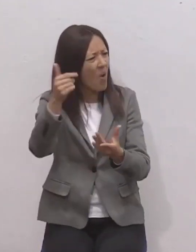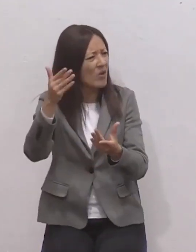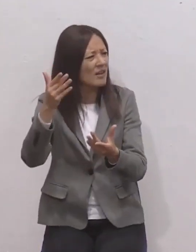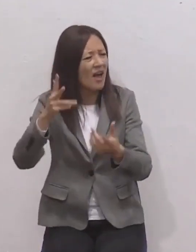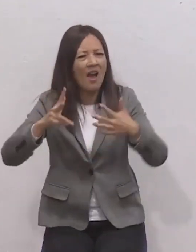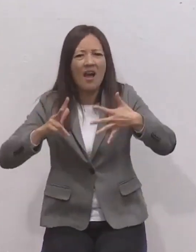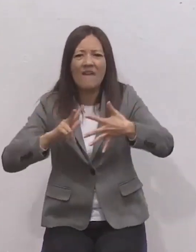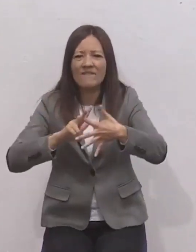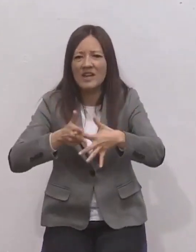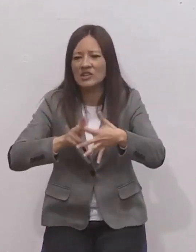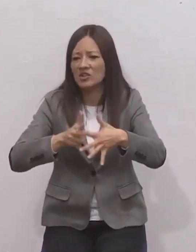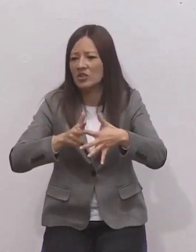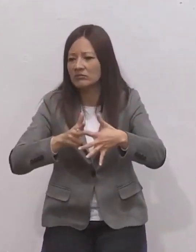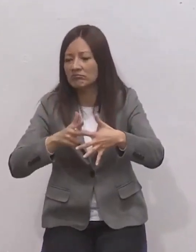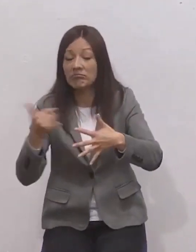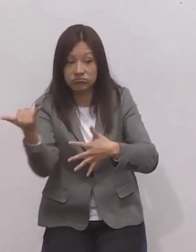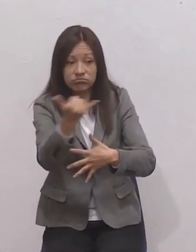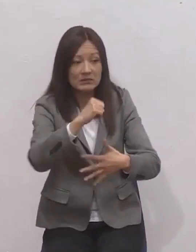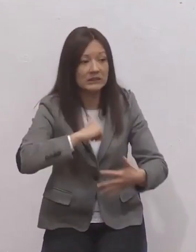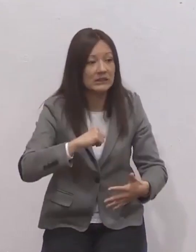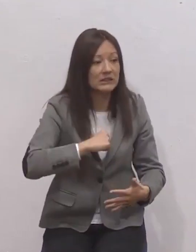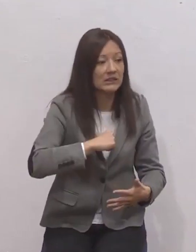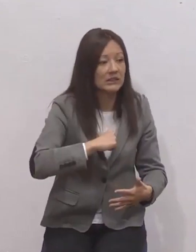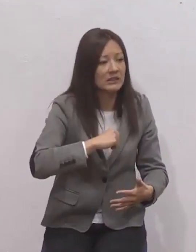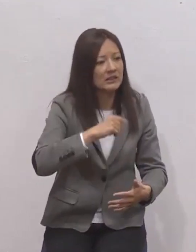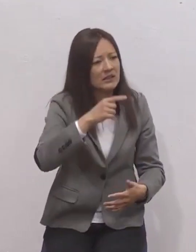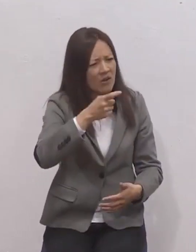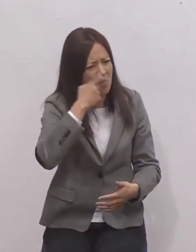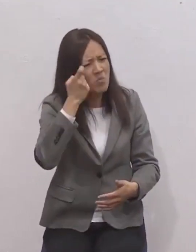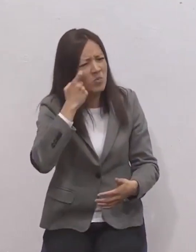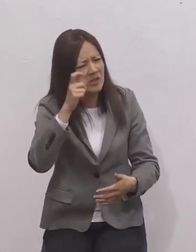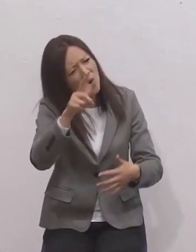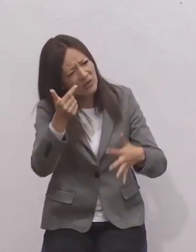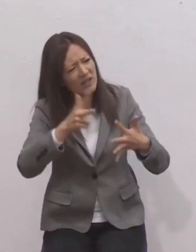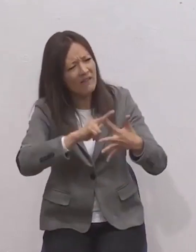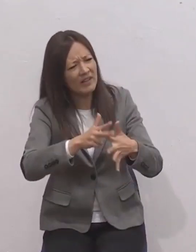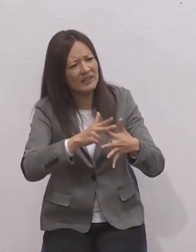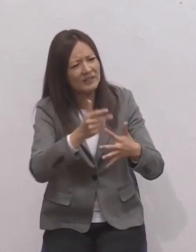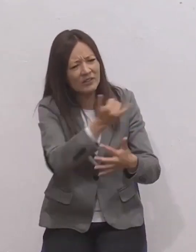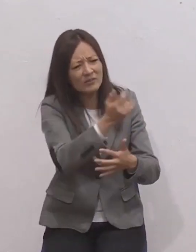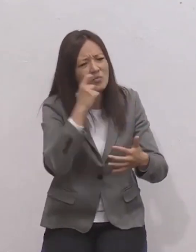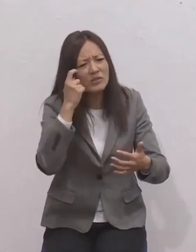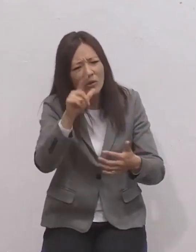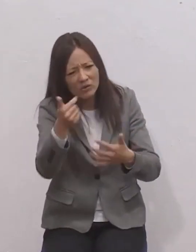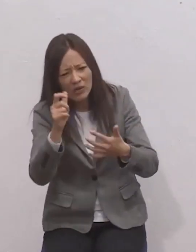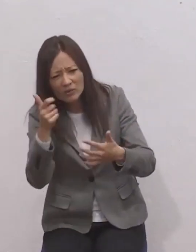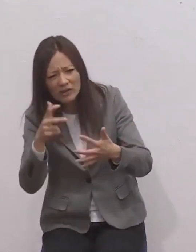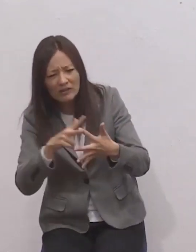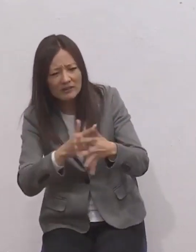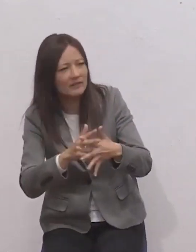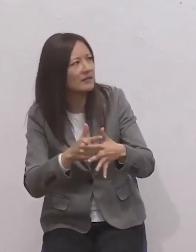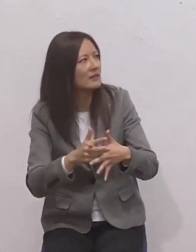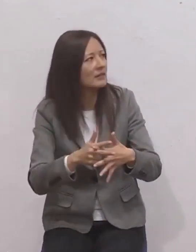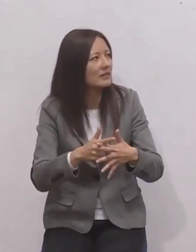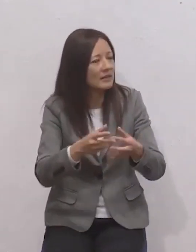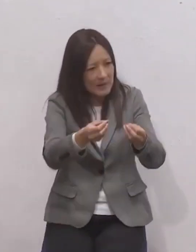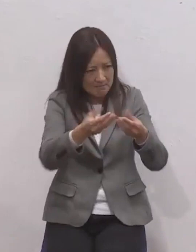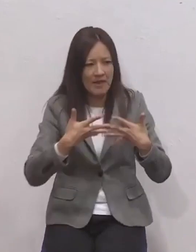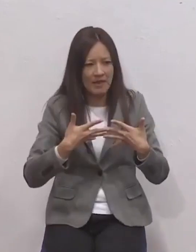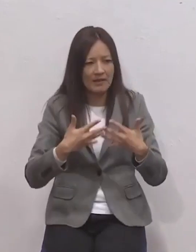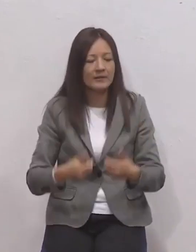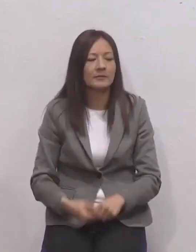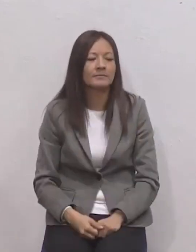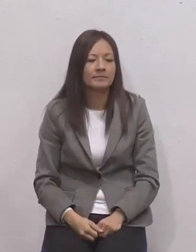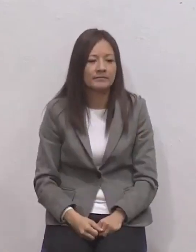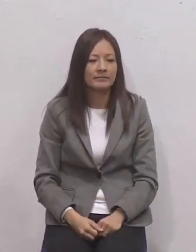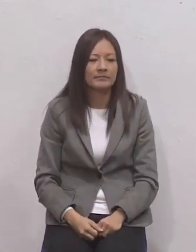alguien tiene después, hay varias versiones. Daniel busca una bien rara, Tayana busca otra, Tania busca otra bien rara, Paola busca otra